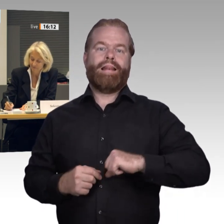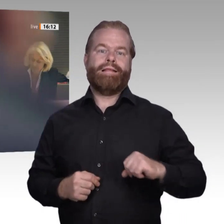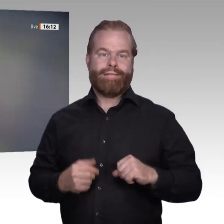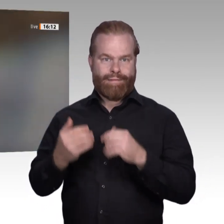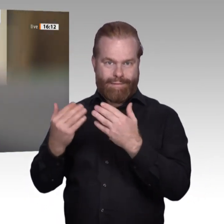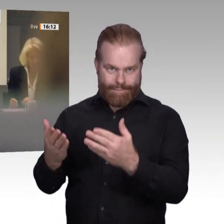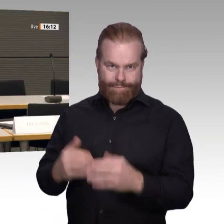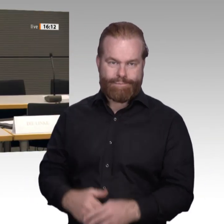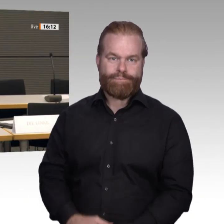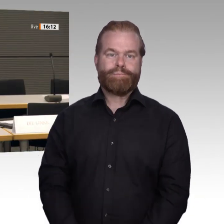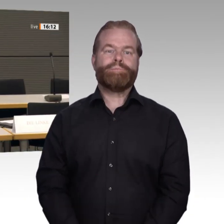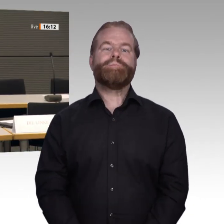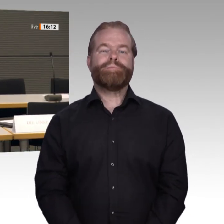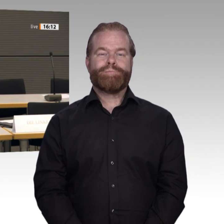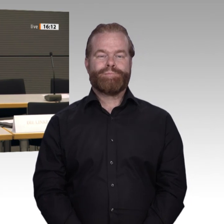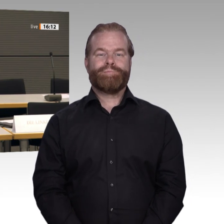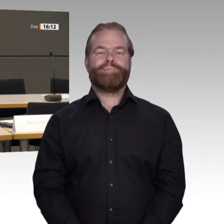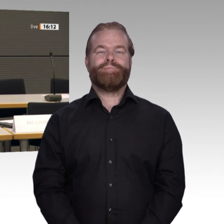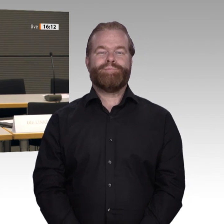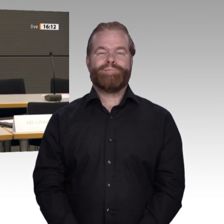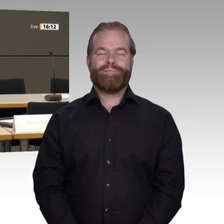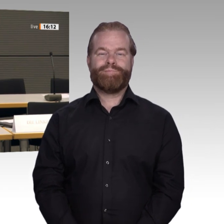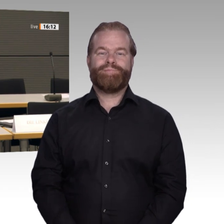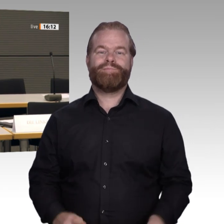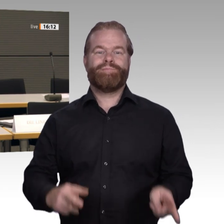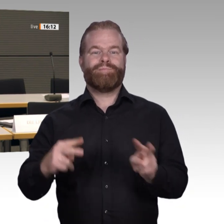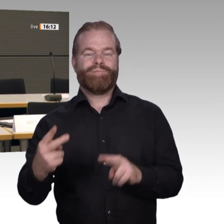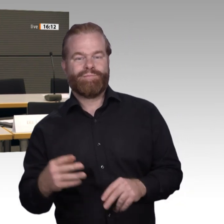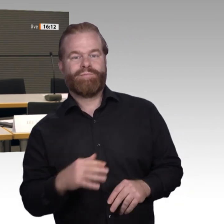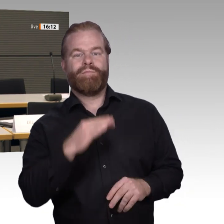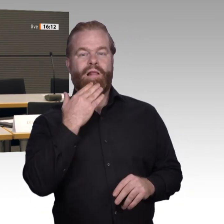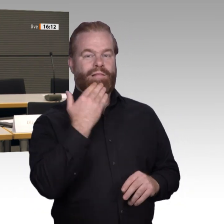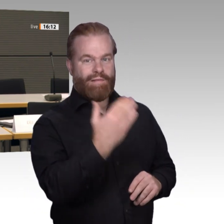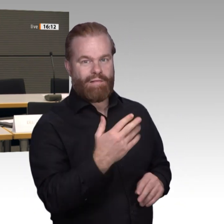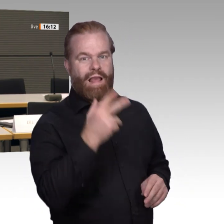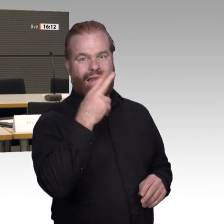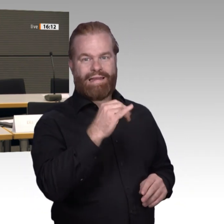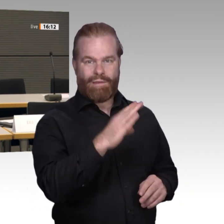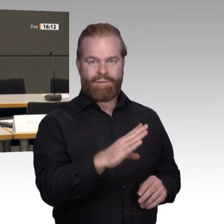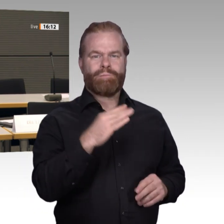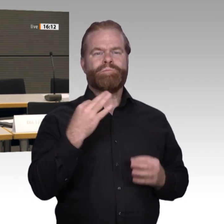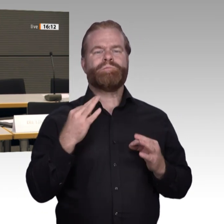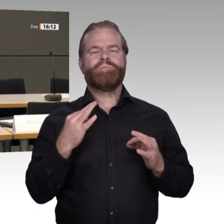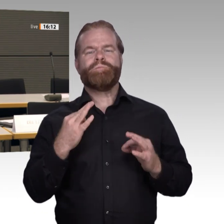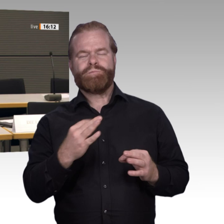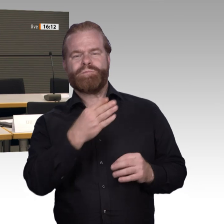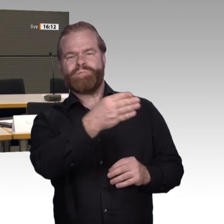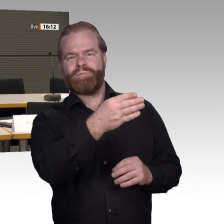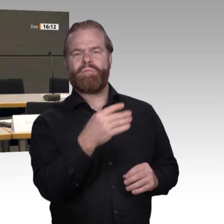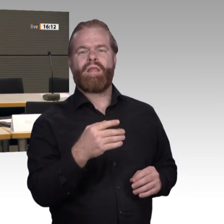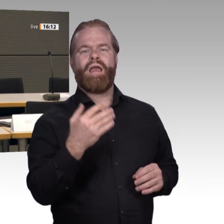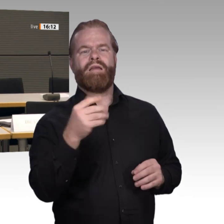welche Regelungen des Gesetzentwurfs halten Sie für gut? Herr Hieb, bitte. Ja, vielen Dank für Ihre